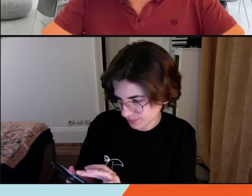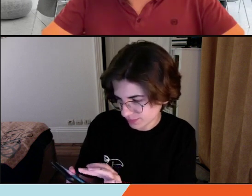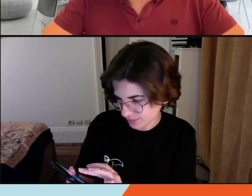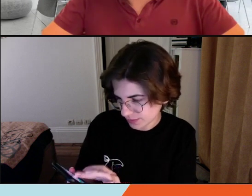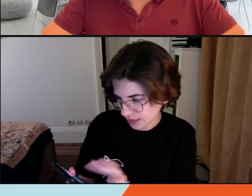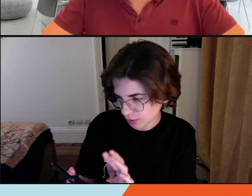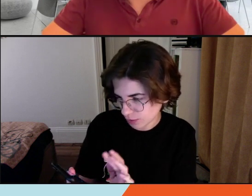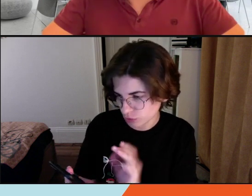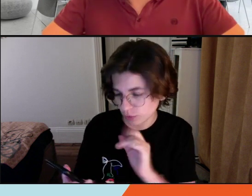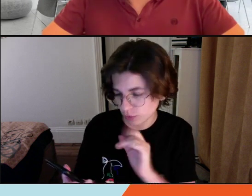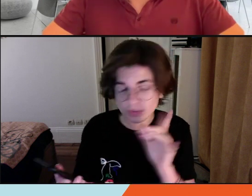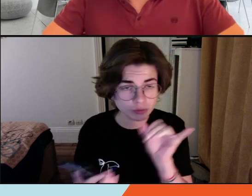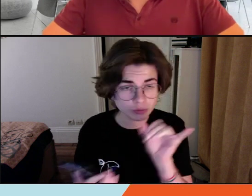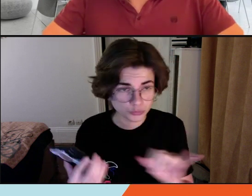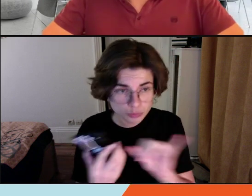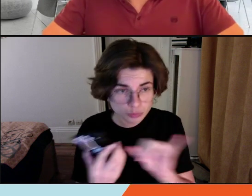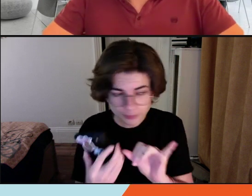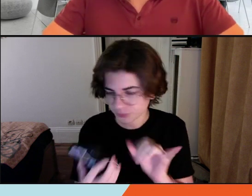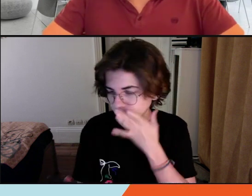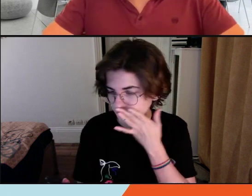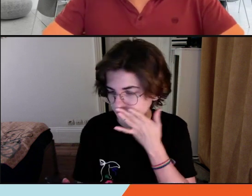Alors, je vais ouvrir YouTube.